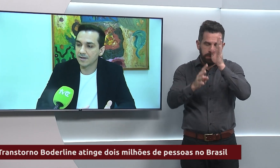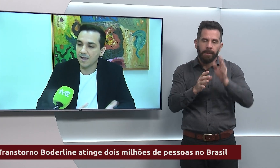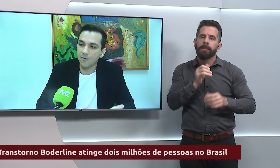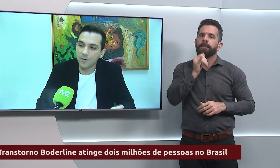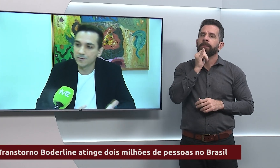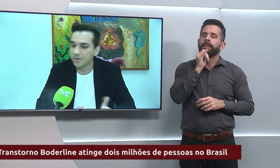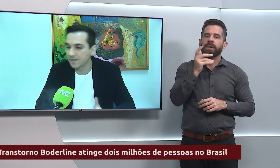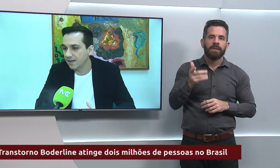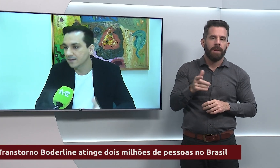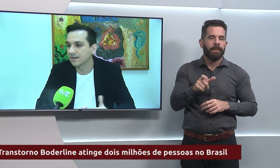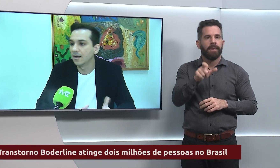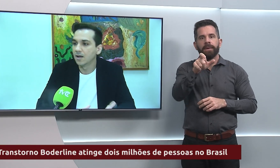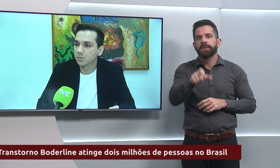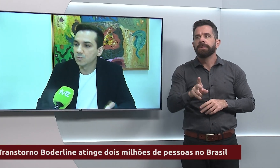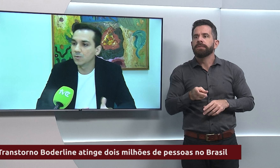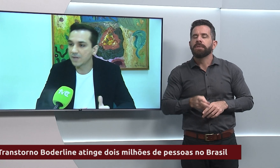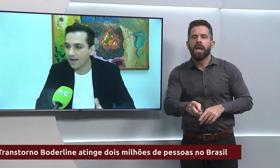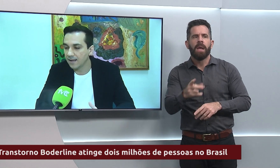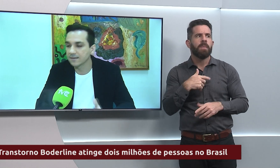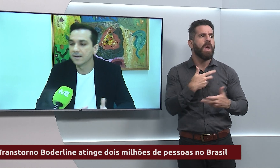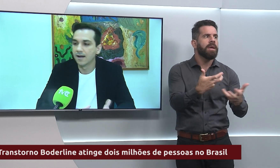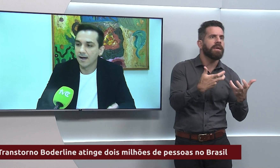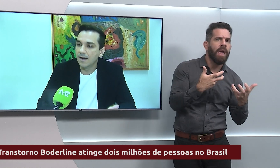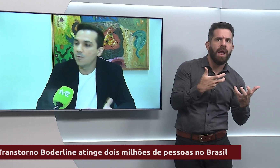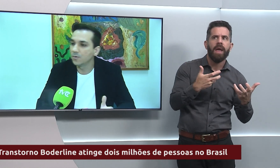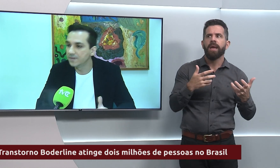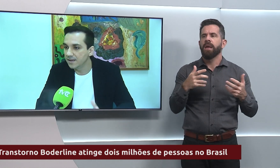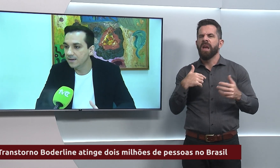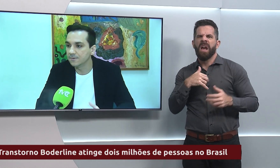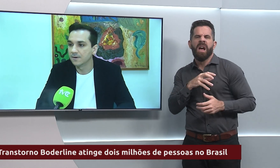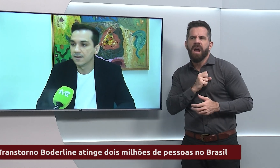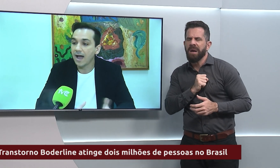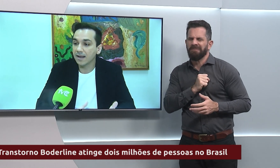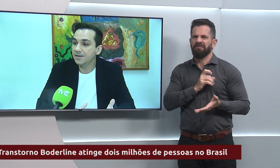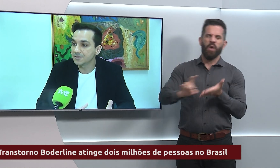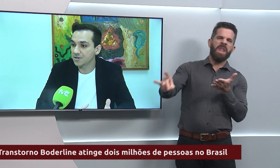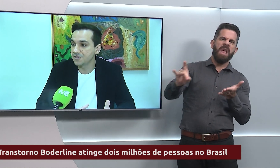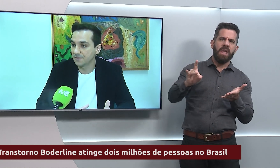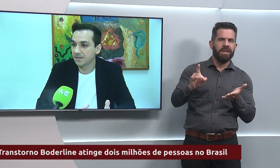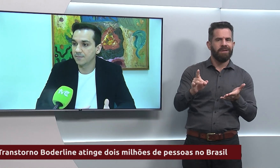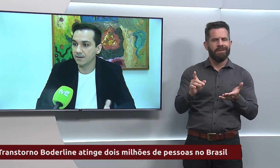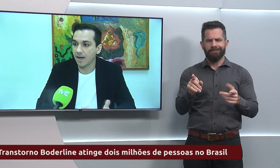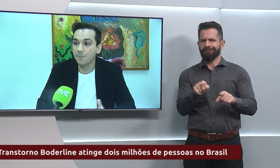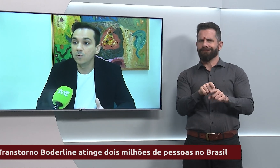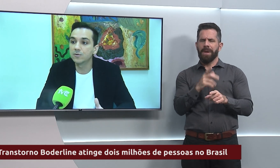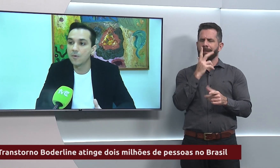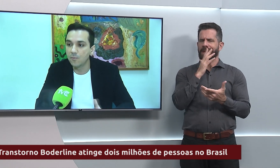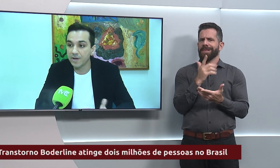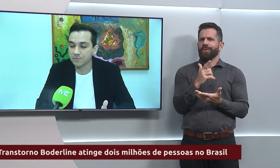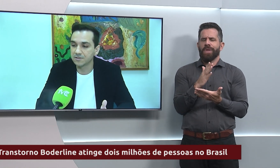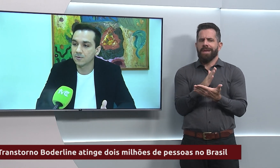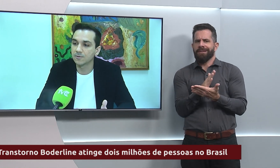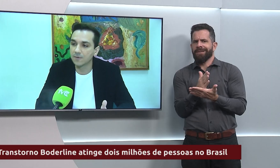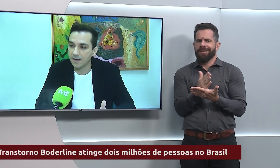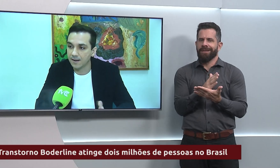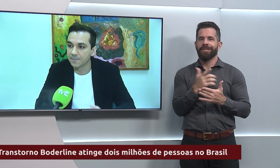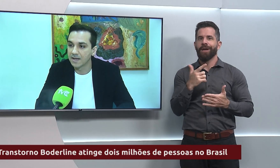é 880, tudo ou nada, amo ou odeio. Além disso, a gente vê também, é muito comum e é um sintoma nuclear,